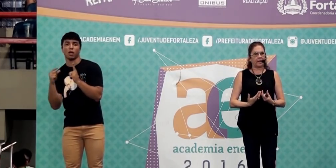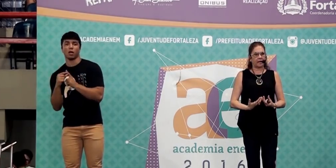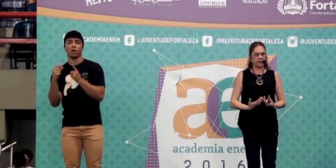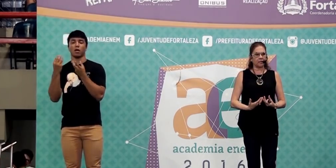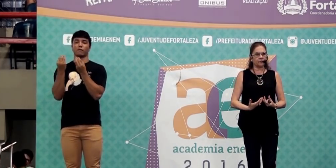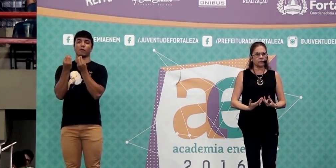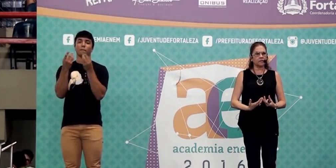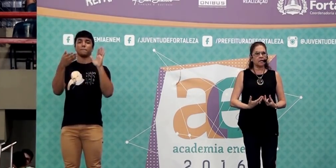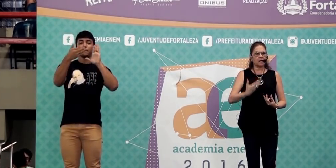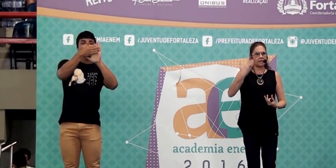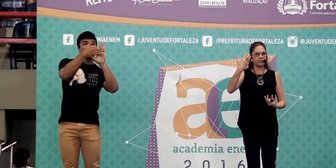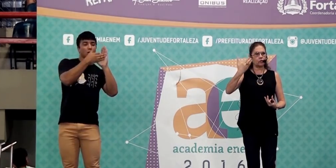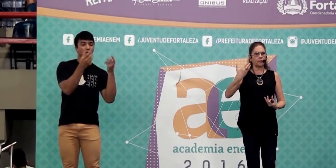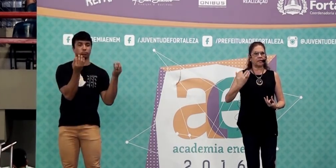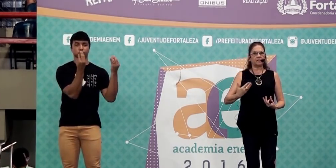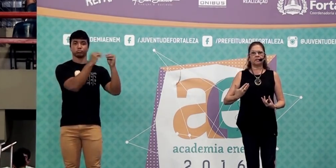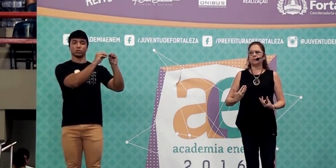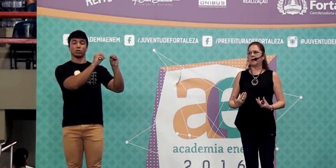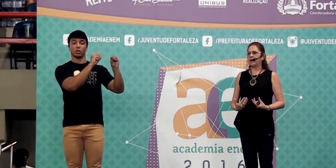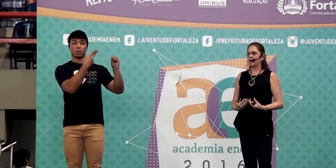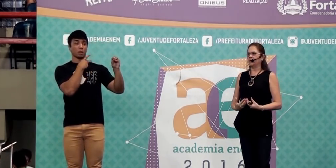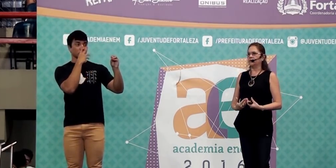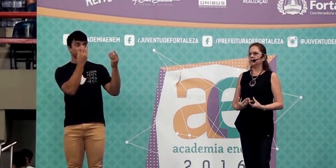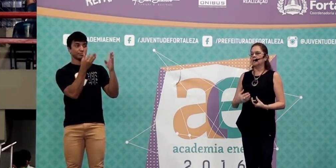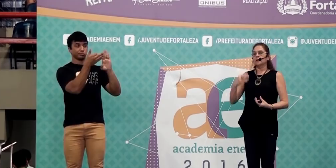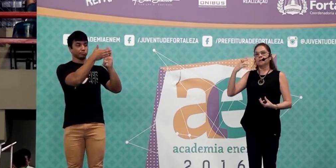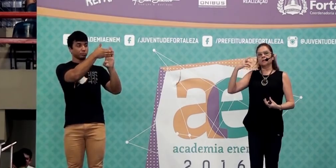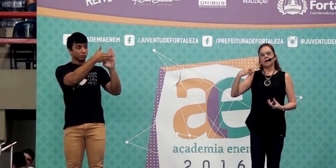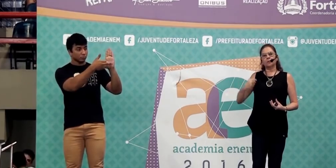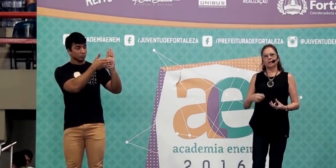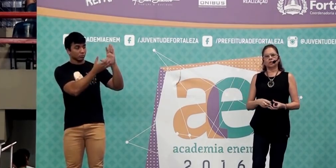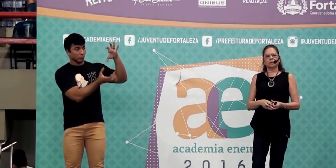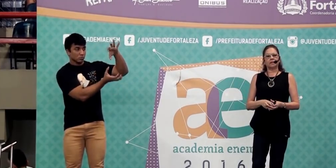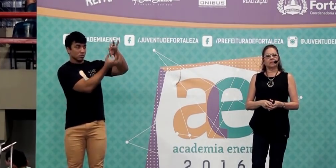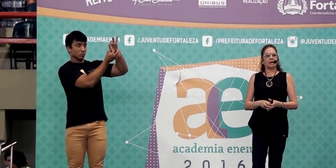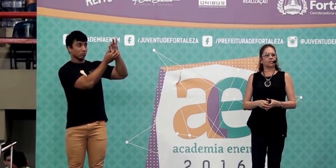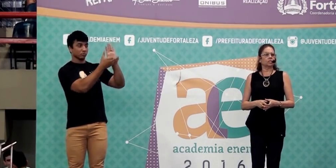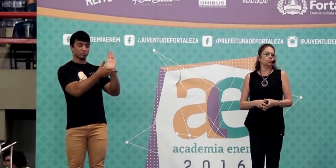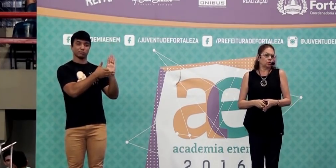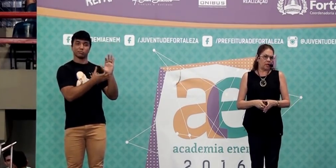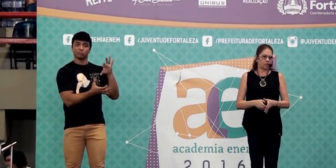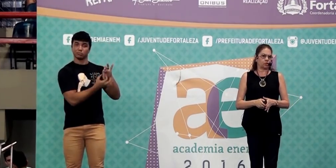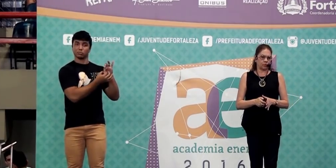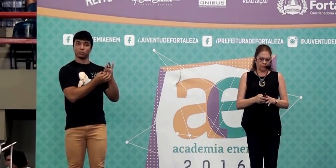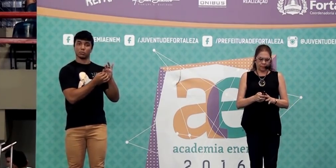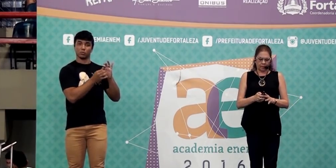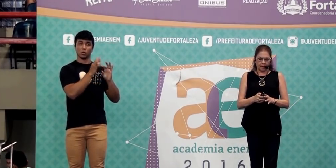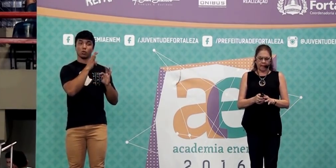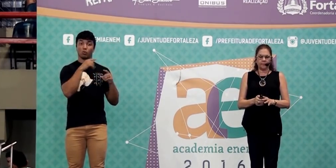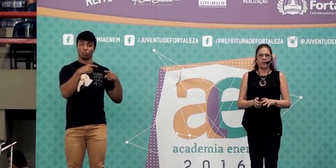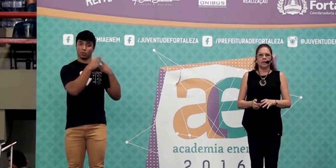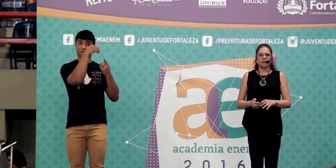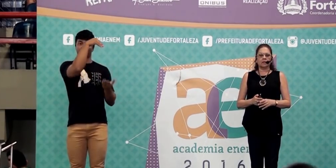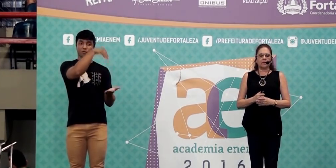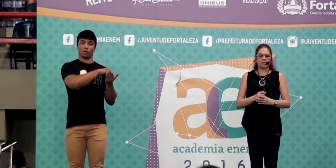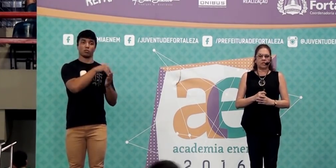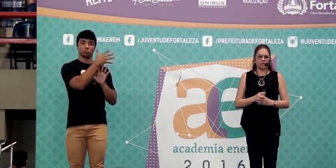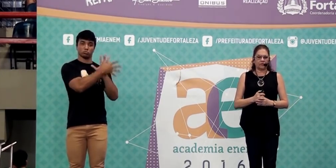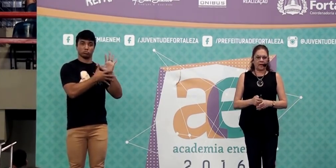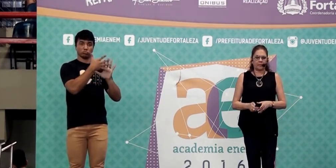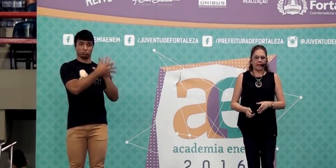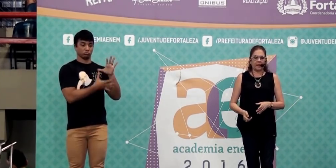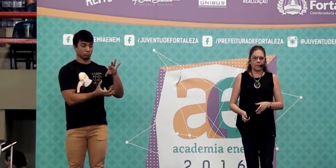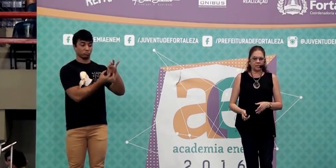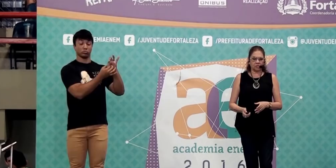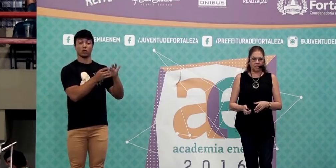formar parágrafos e a soma desses parágrafos me dá uma totalidade do texto, tá? Então a